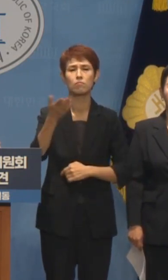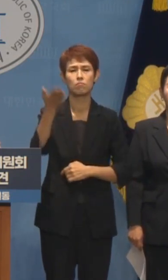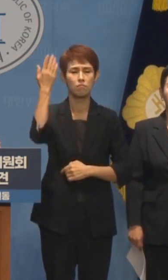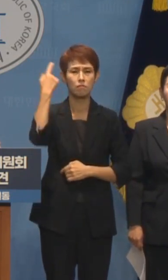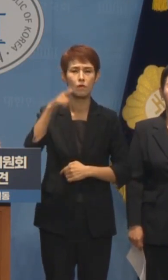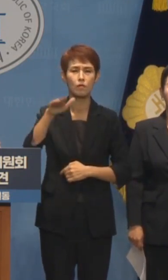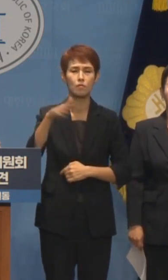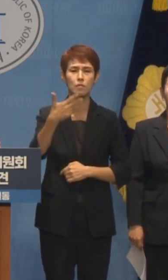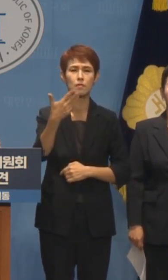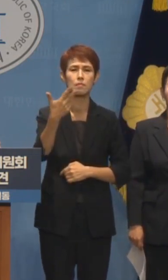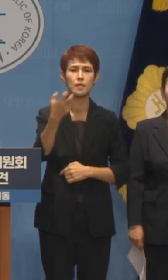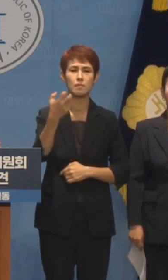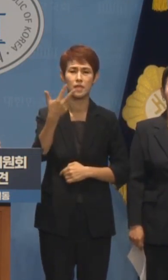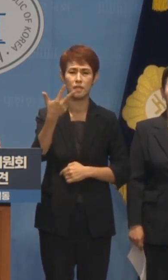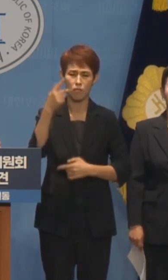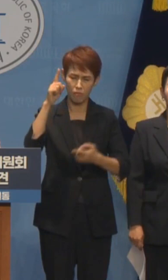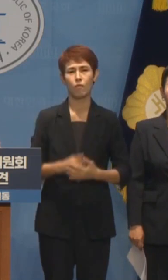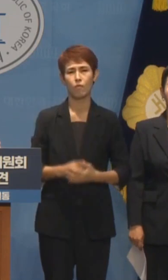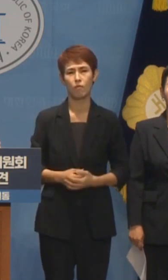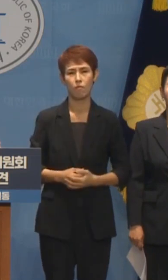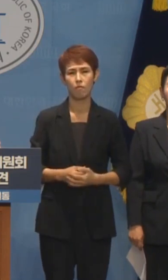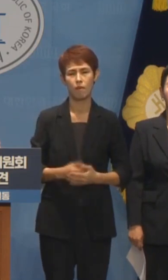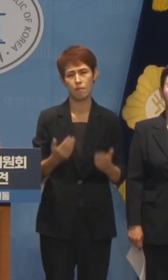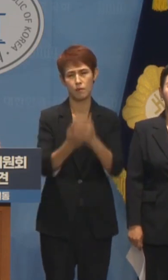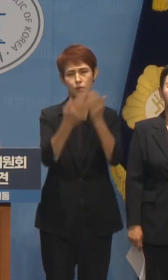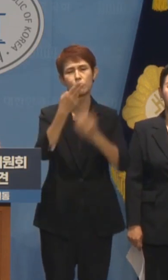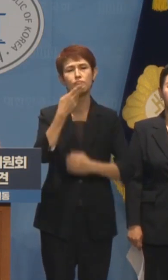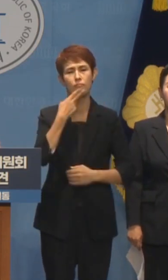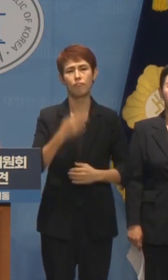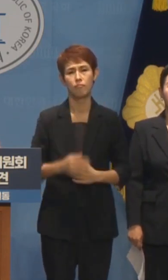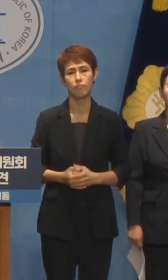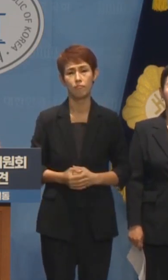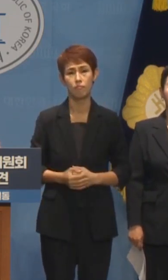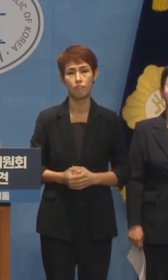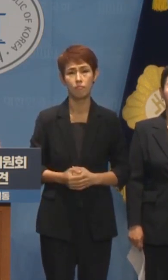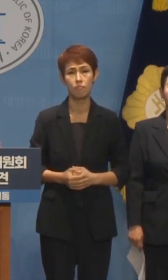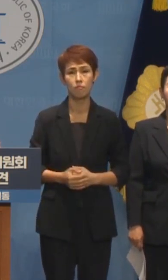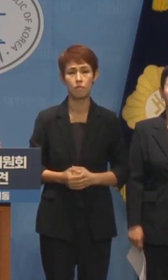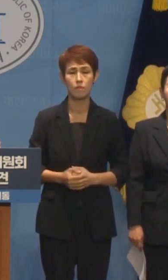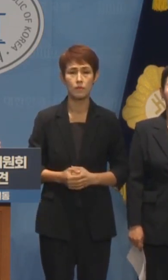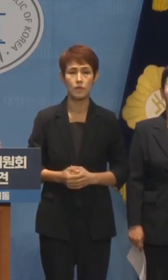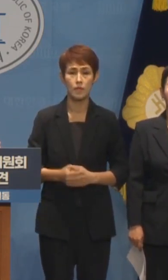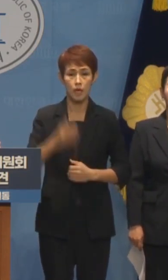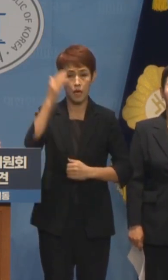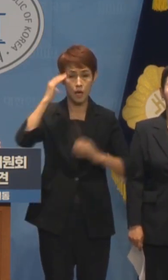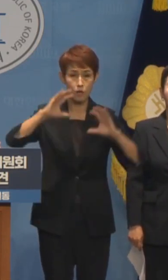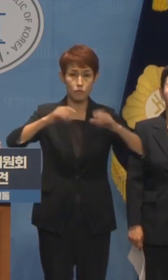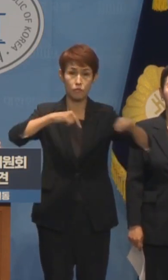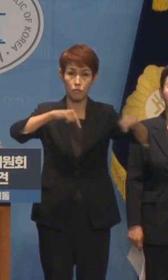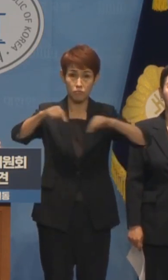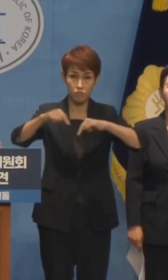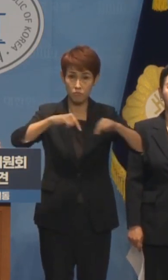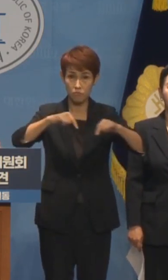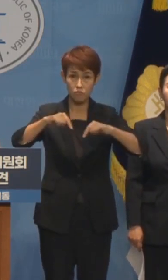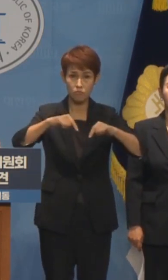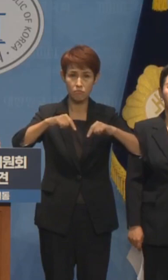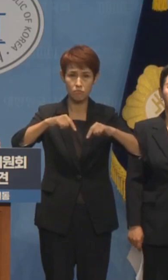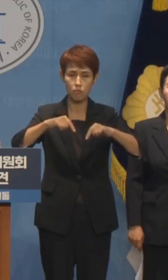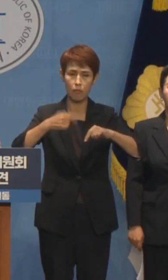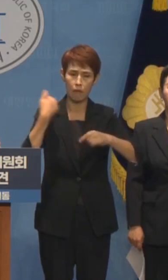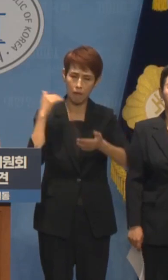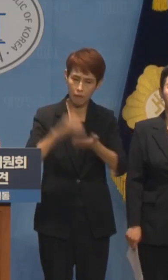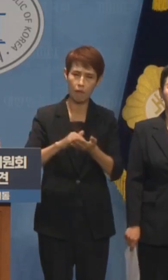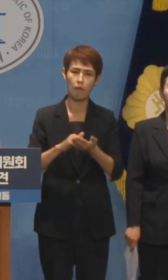머물러 있습니다 지난 40년 대한민국 정치 제도는 시대적 변화를 따라잡지 못한 채 정체되어